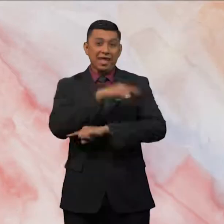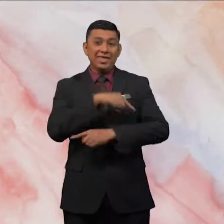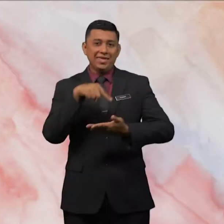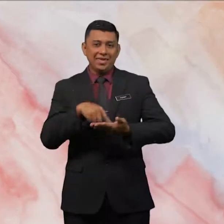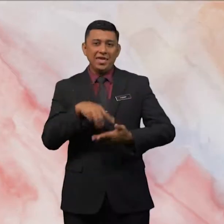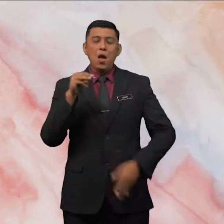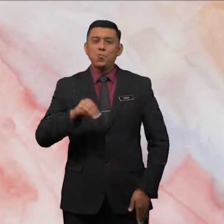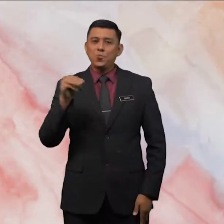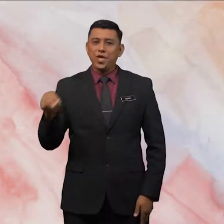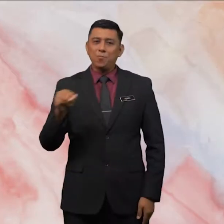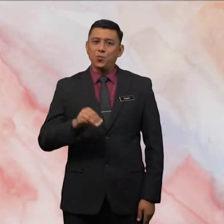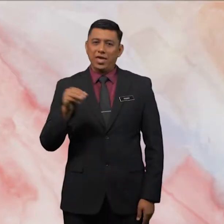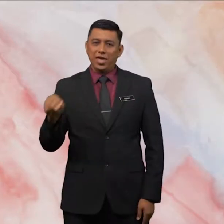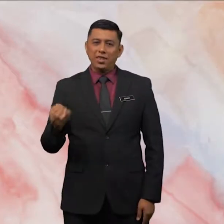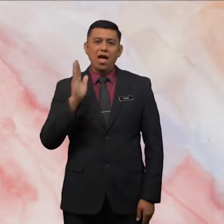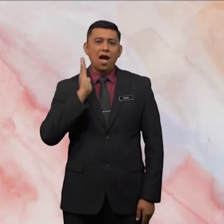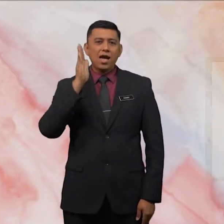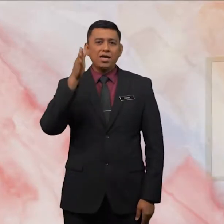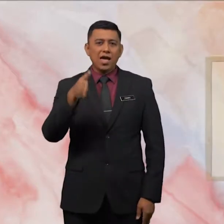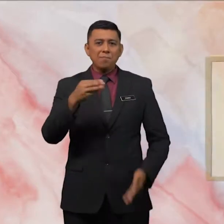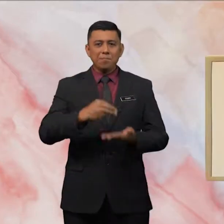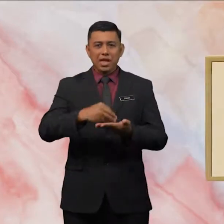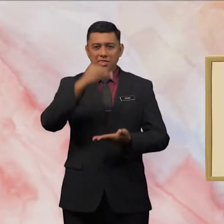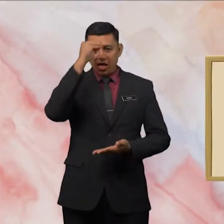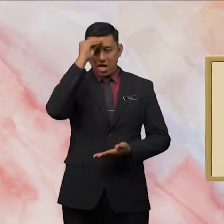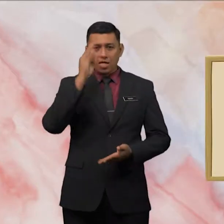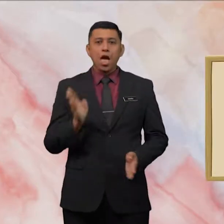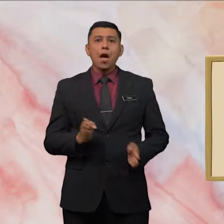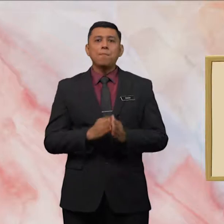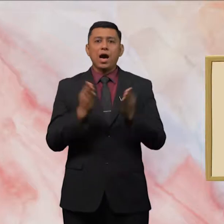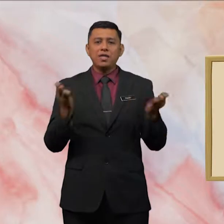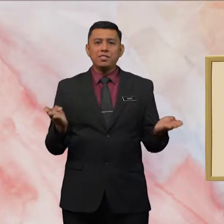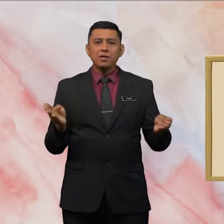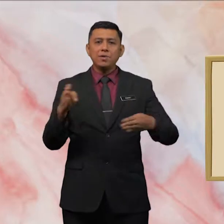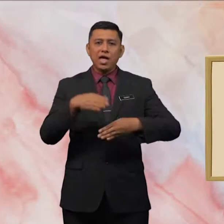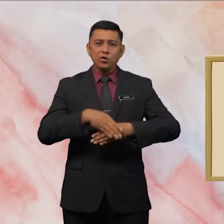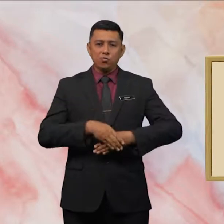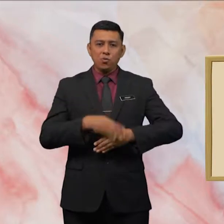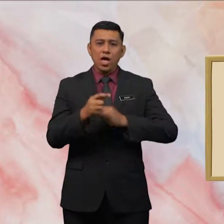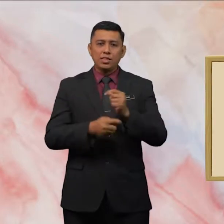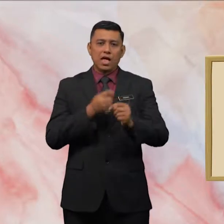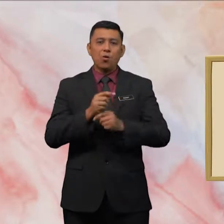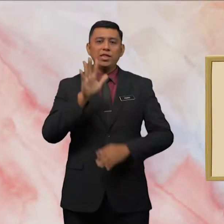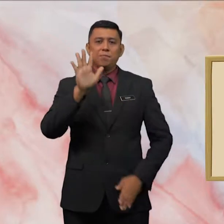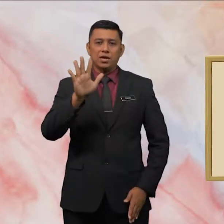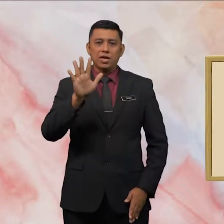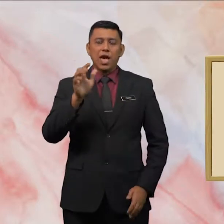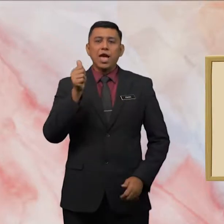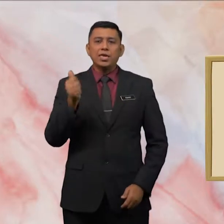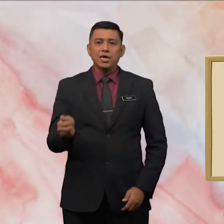Hari ini, murid-murid akan belajar Bahasa Melayu Tahun 5,